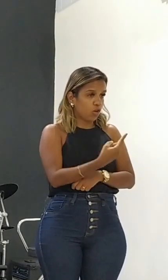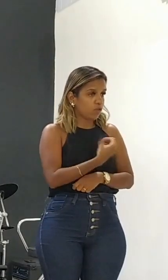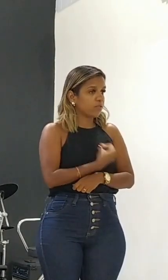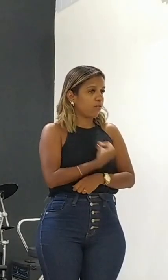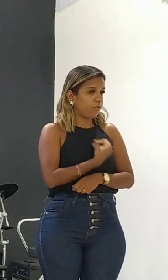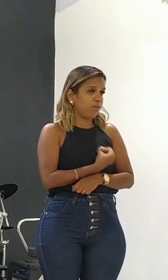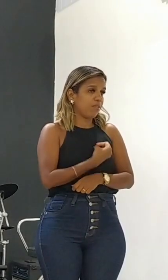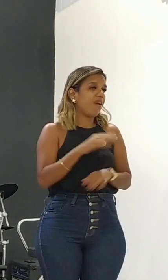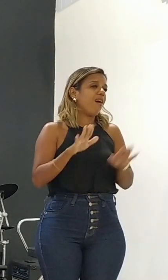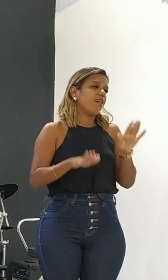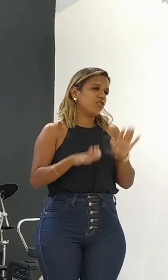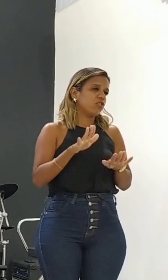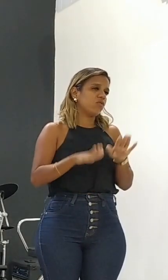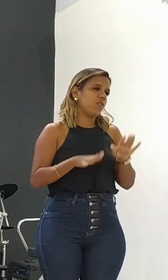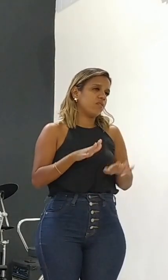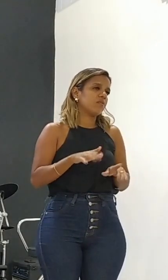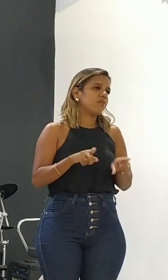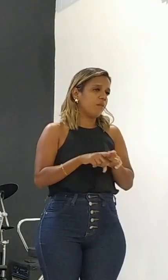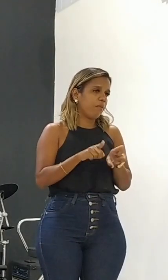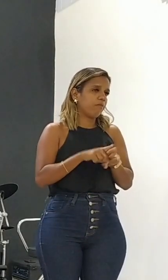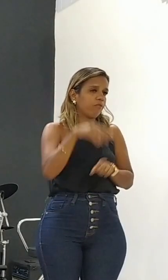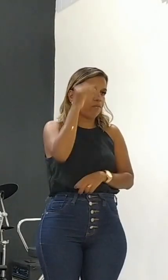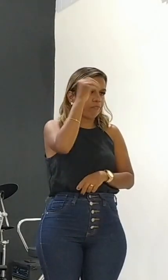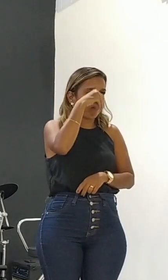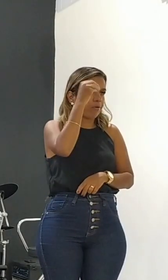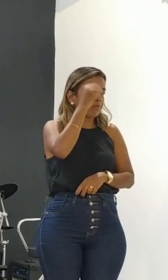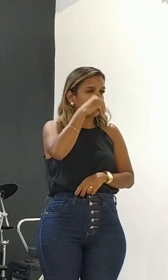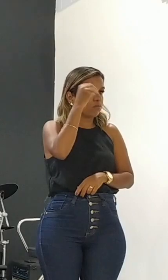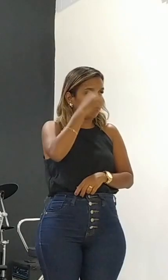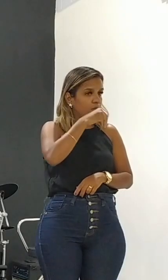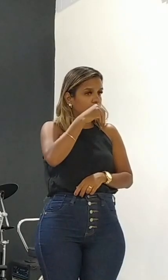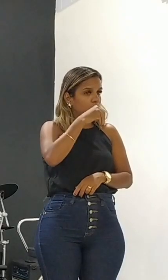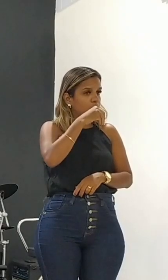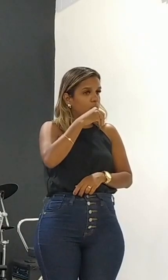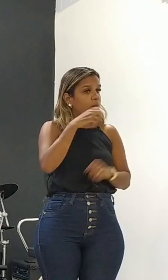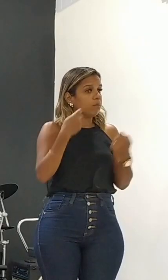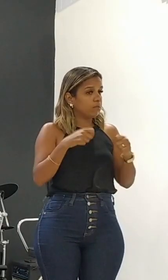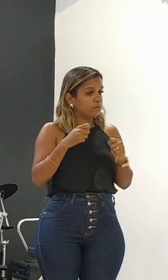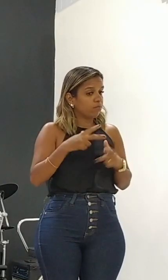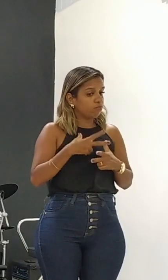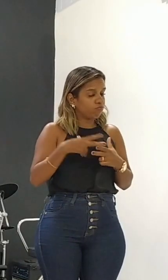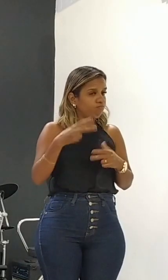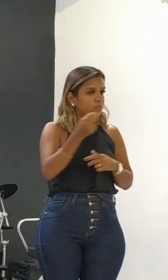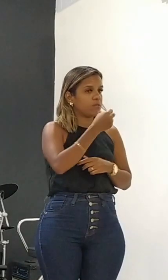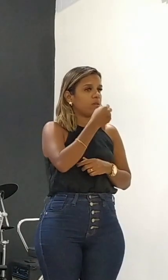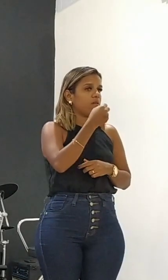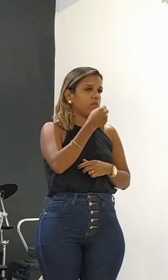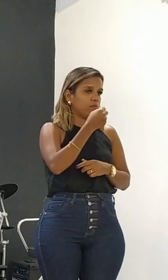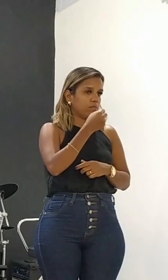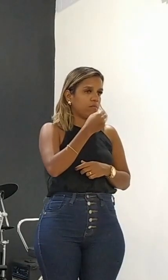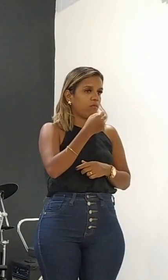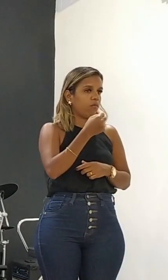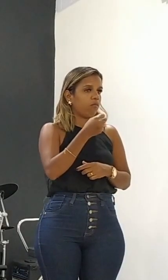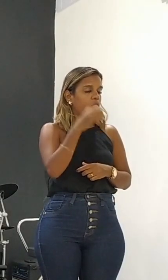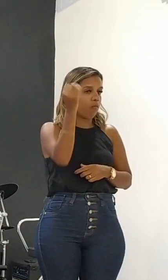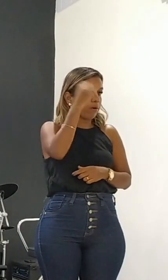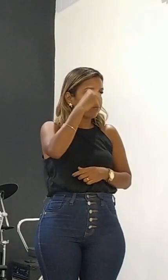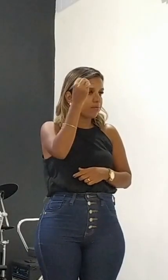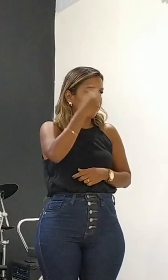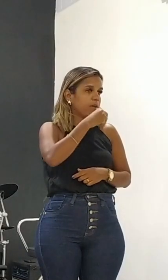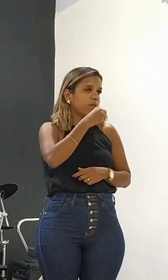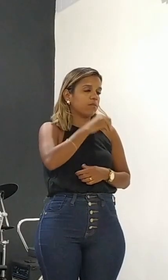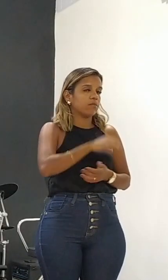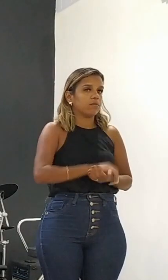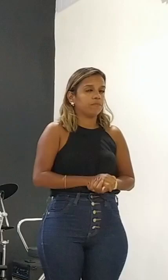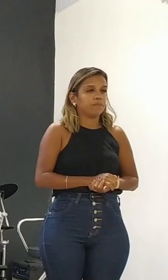mesmo assim às vezes nós desanimamos, mas é preciso a gente vencer o desânimo. Aleluia.